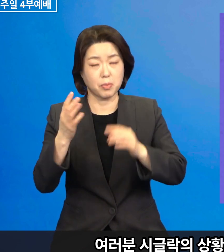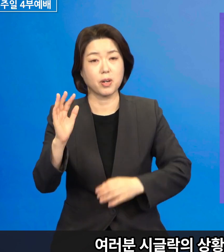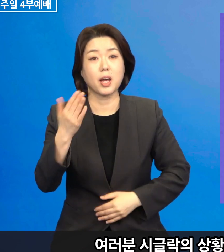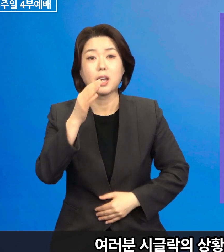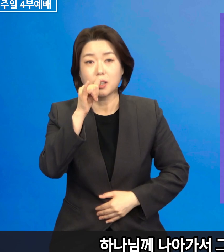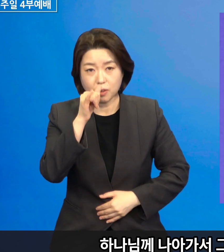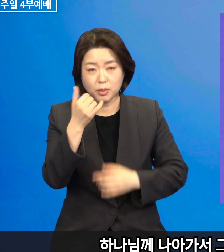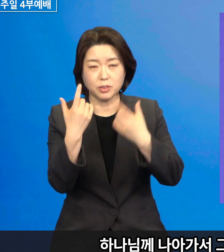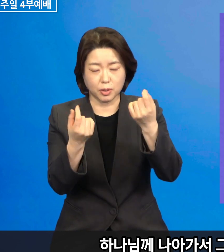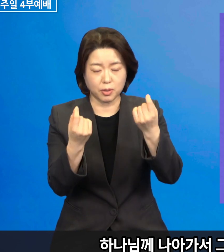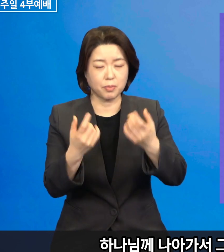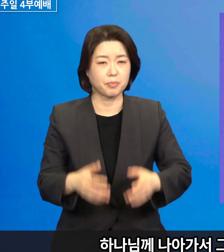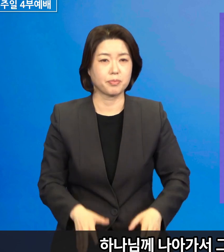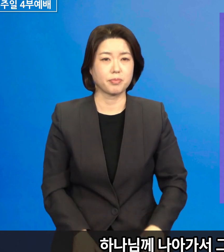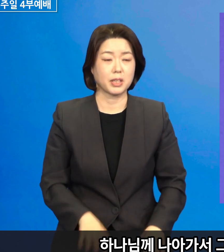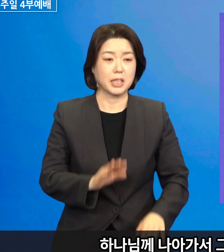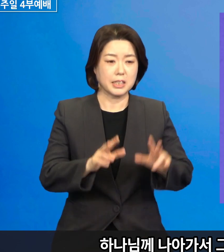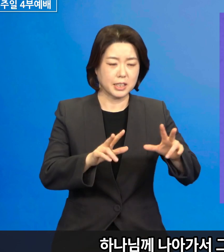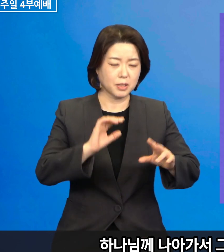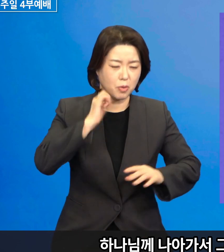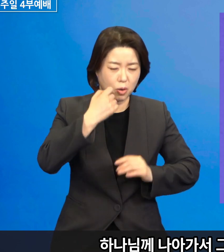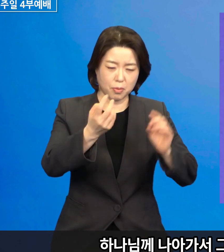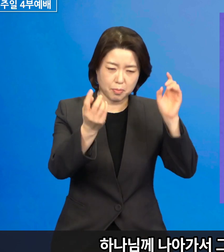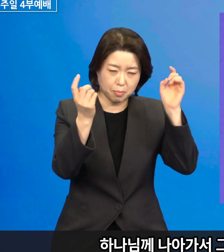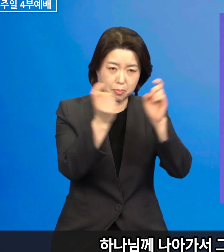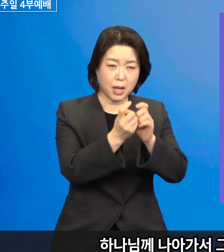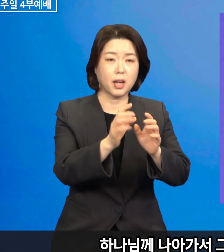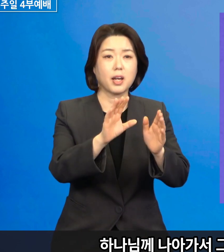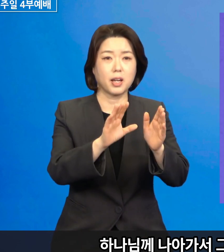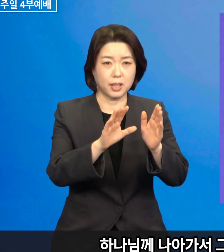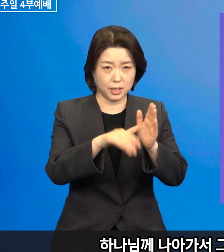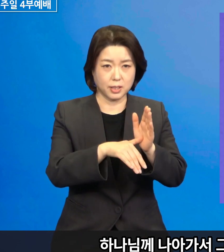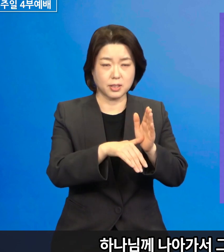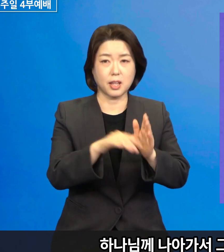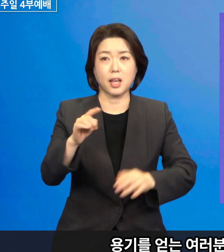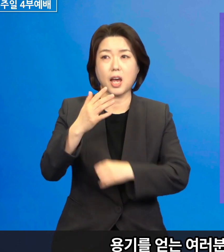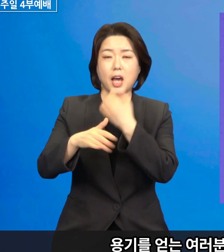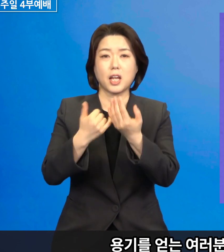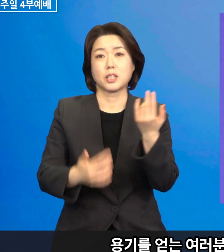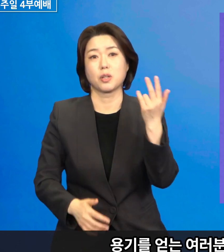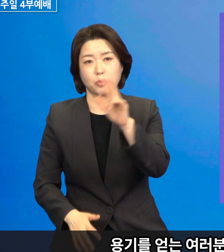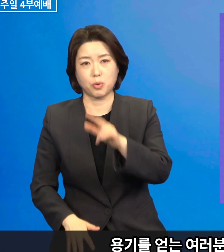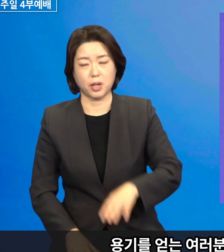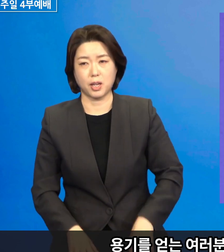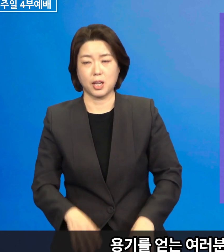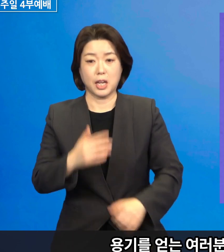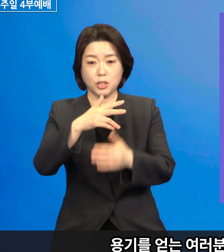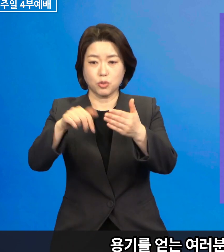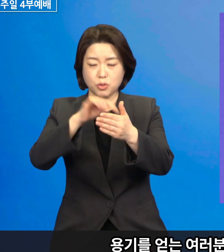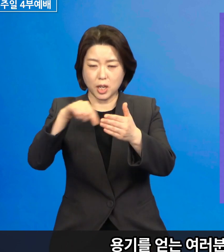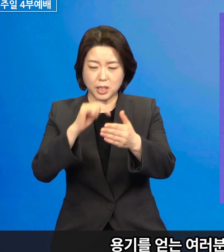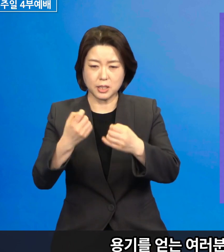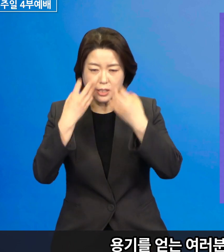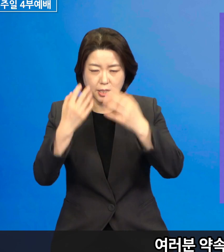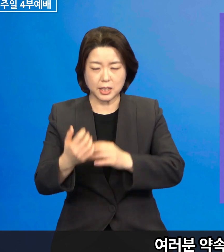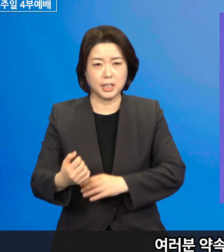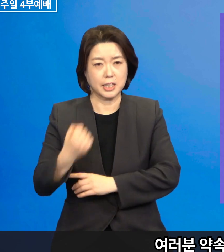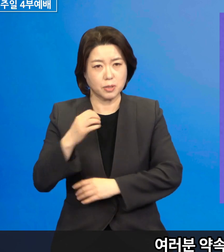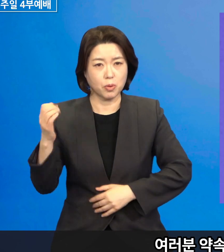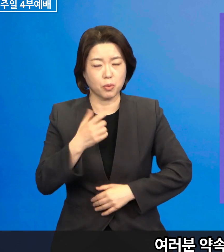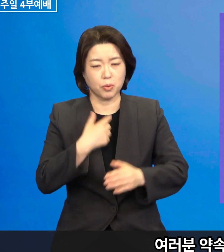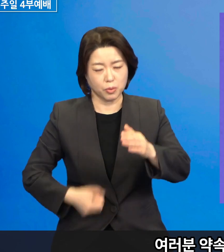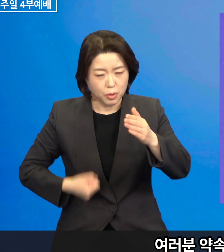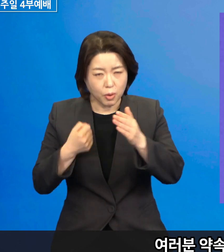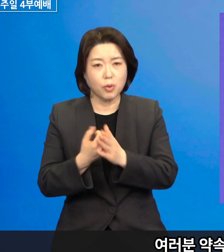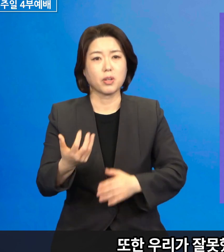계시다면 하나님께 나아가서 그분 안에서 새 힘을 얻고 용기를 얻는 여러분 되시길 축복합니다. 여러분